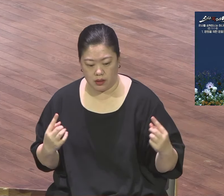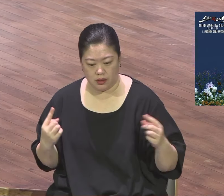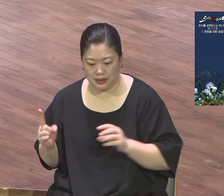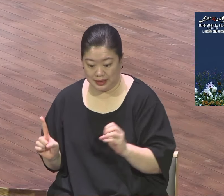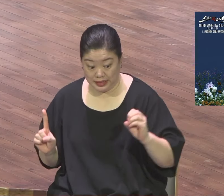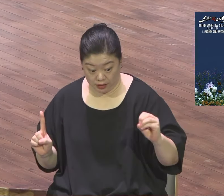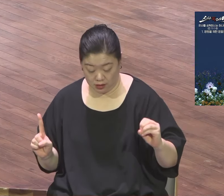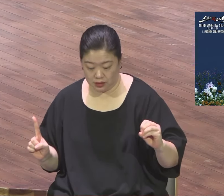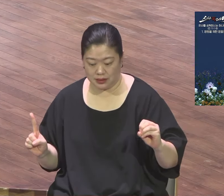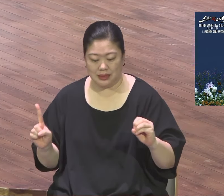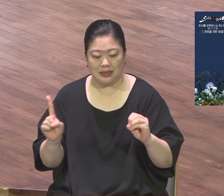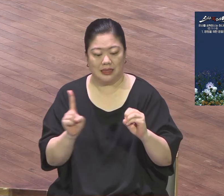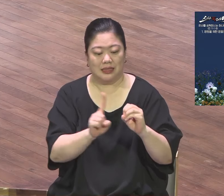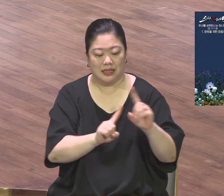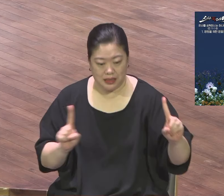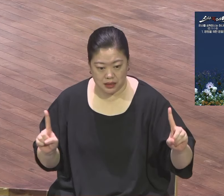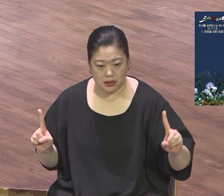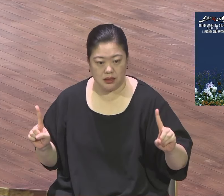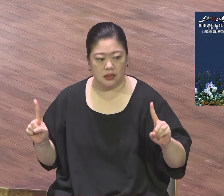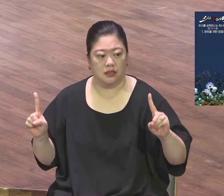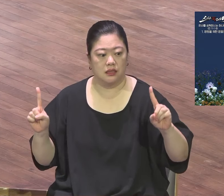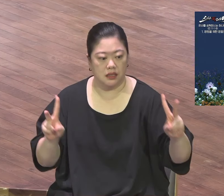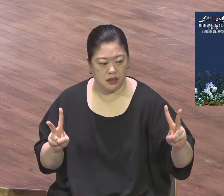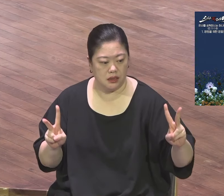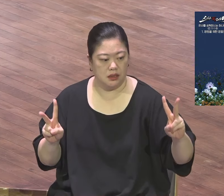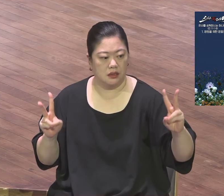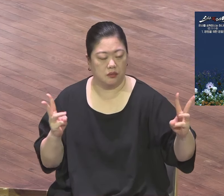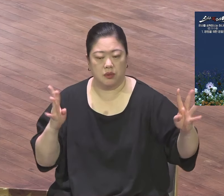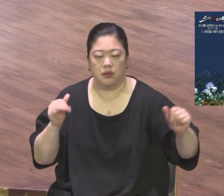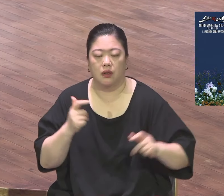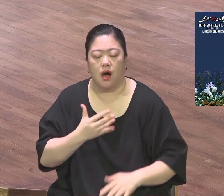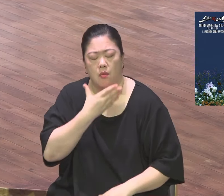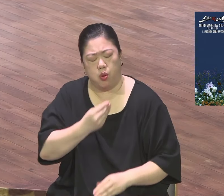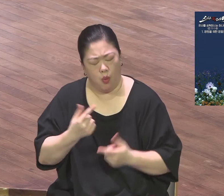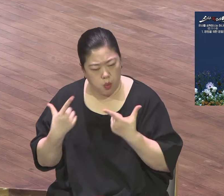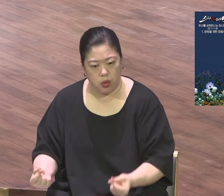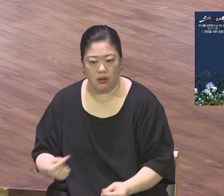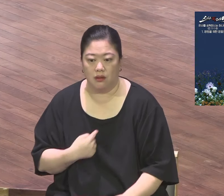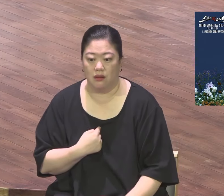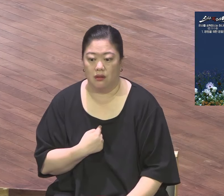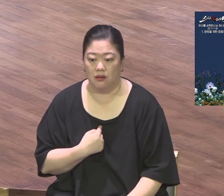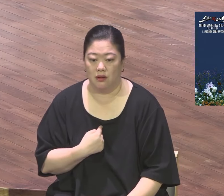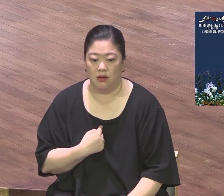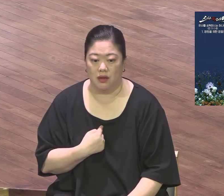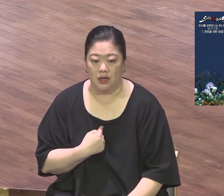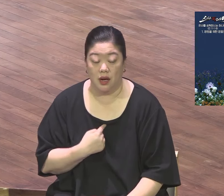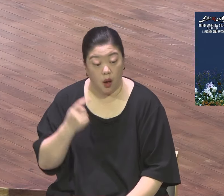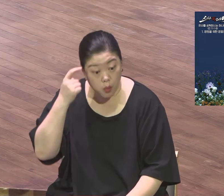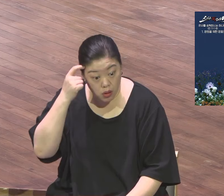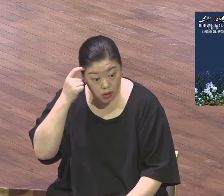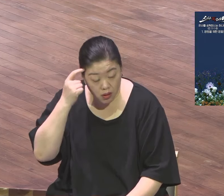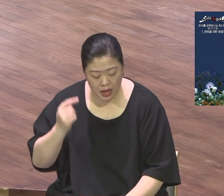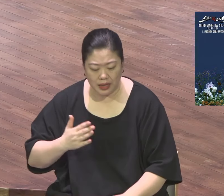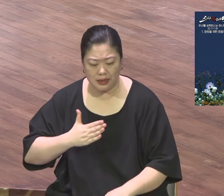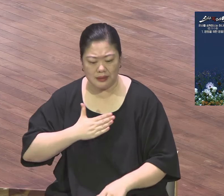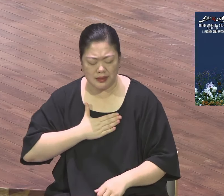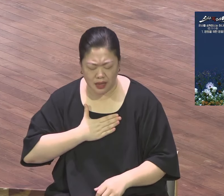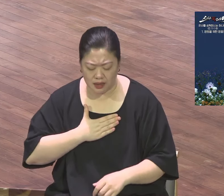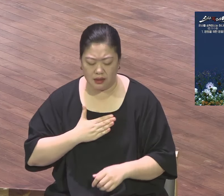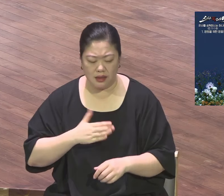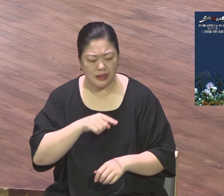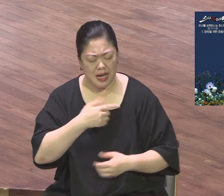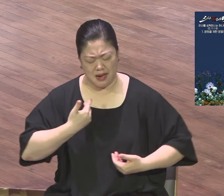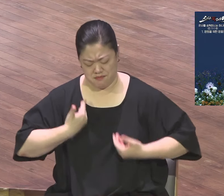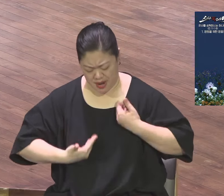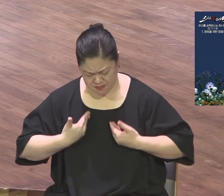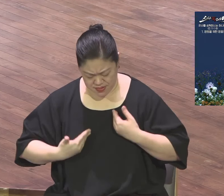복음을 위해서 그렇게 투자하는 걸 다 보고 계세요. 시간대로 물질대로 그 바쁜